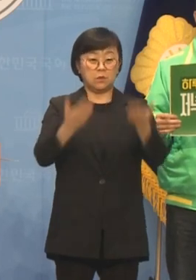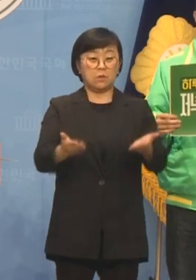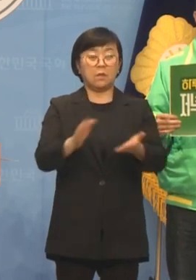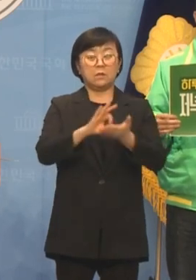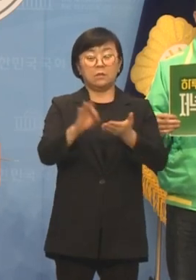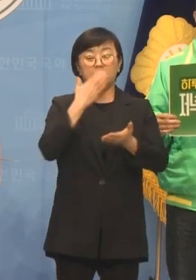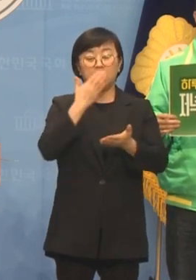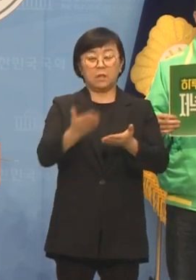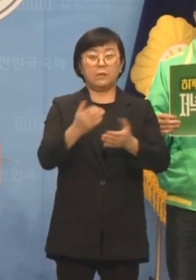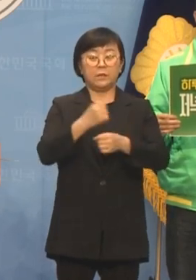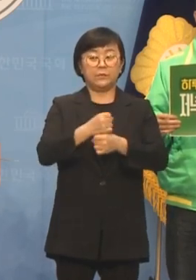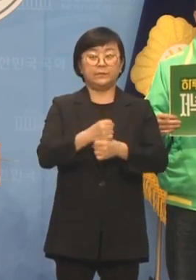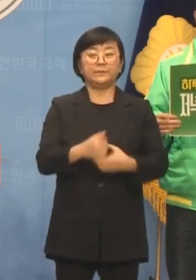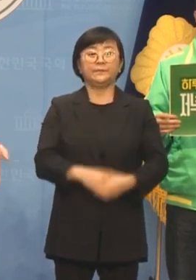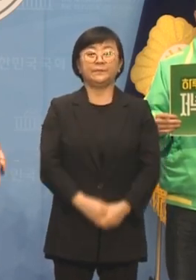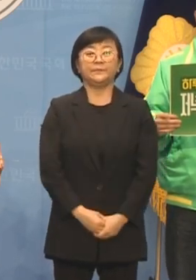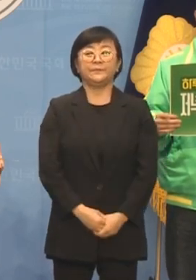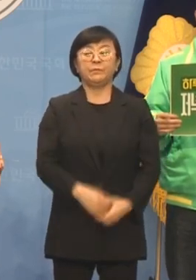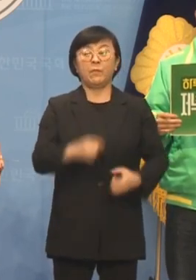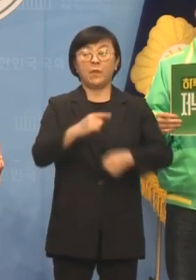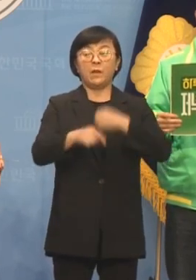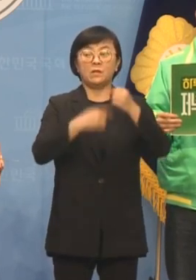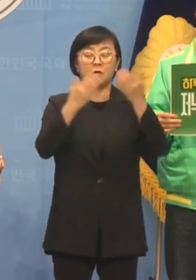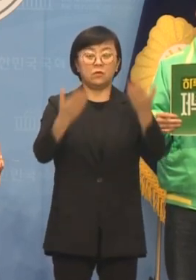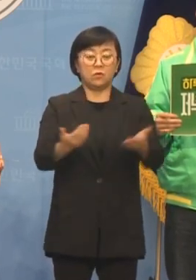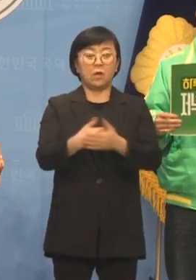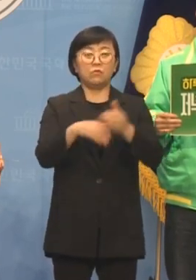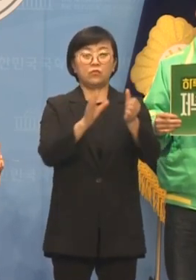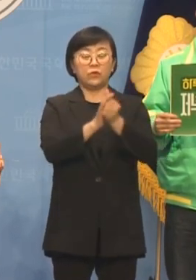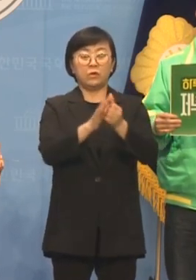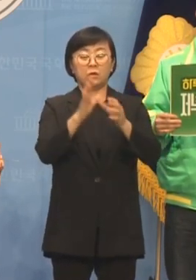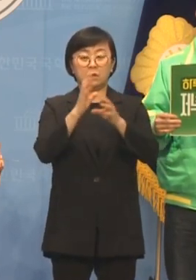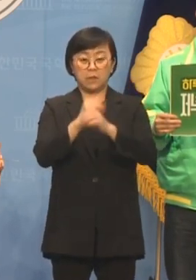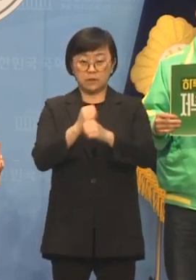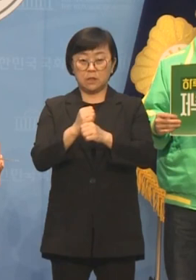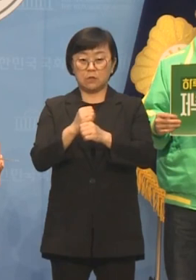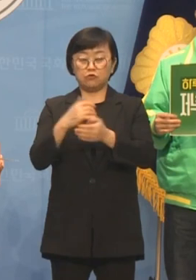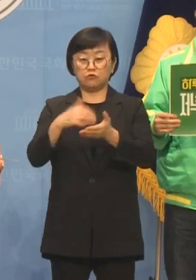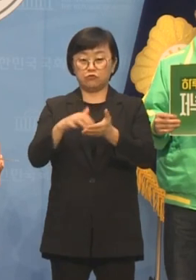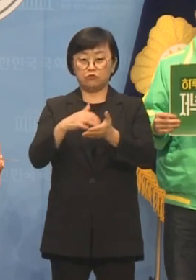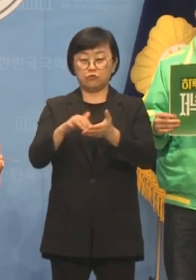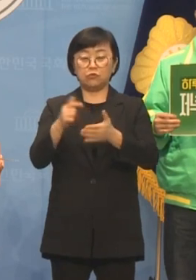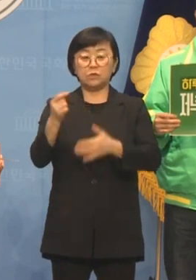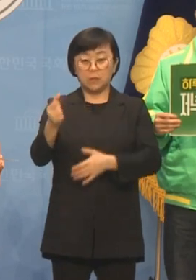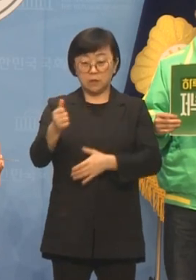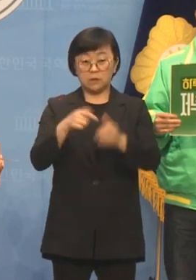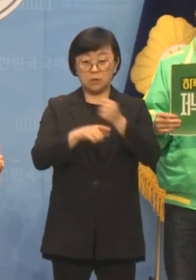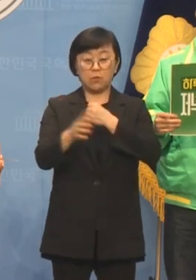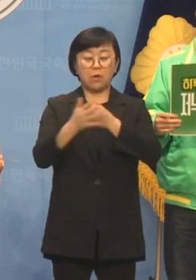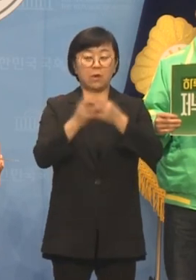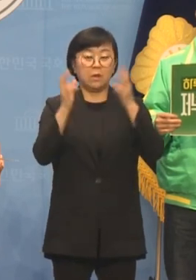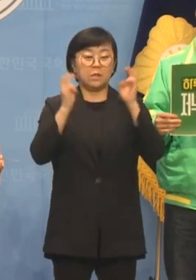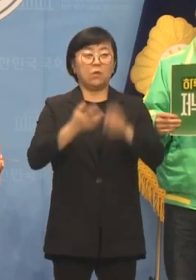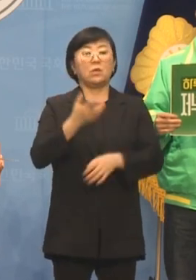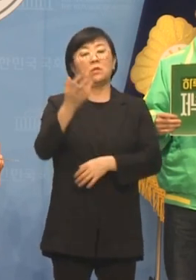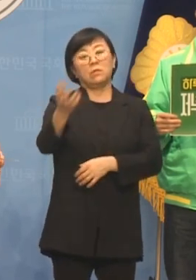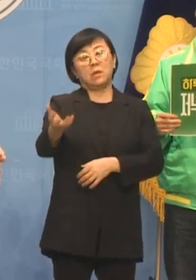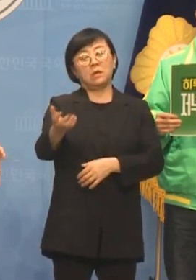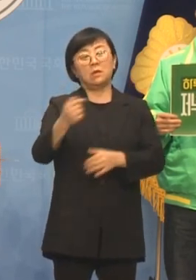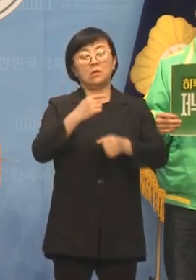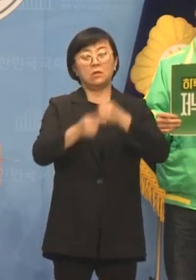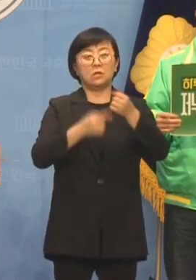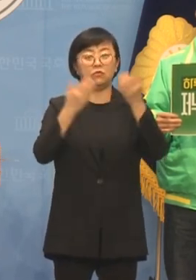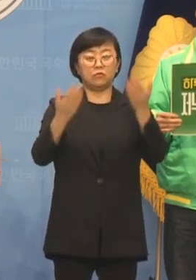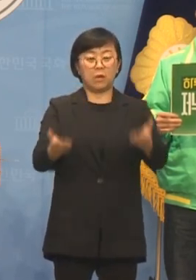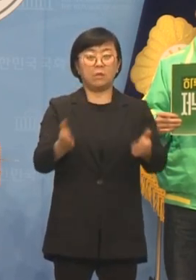있도록 하겠습니다 연차 휴가 부여 일수 발생수가 과소한 이유는 직장을 옮기면 연차